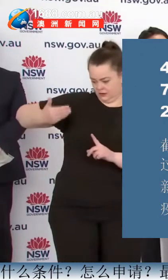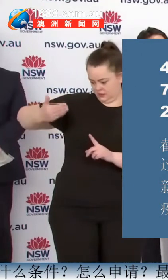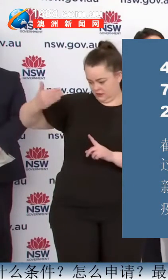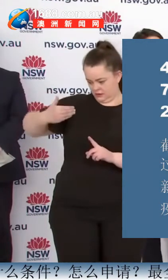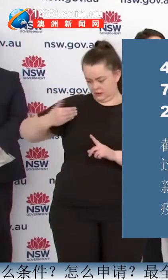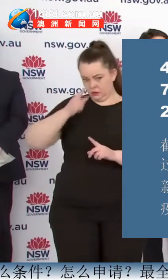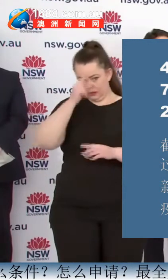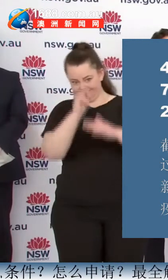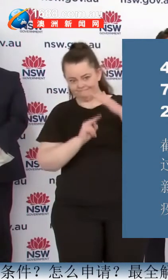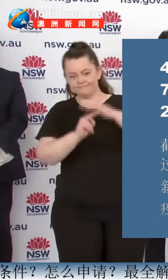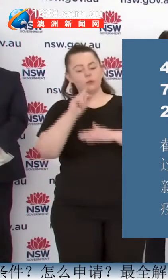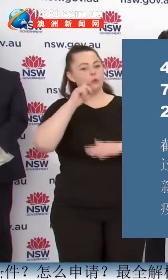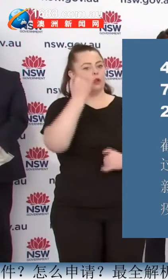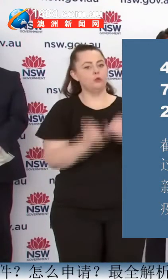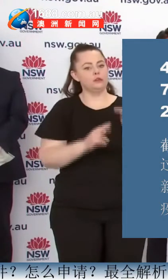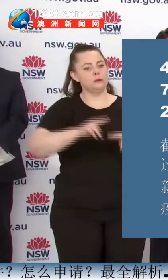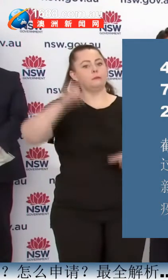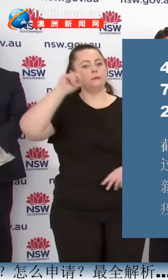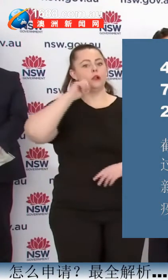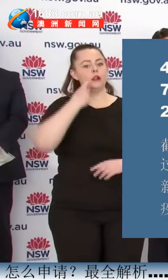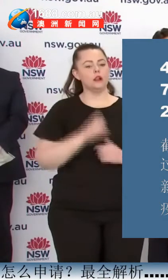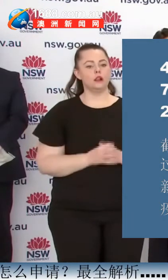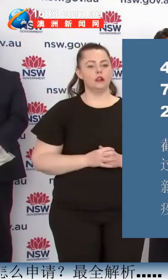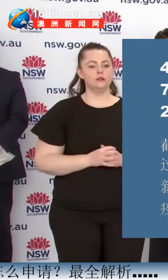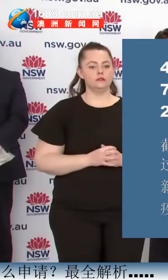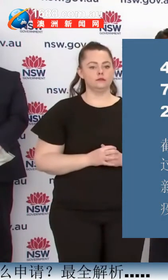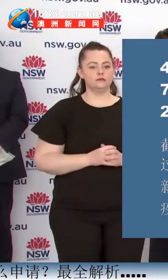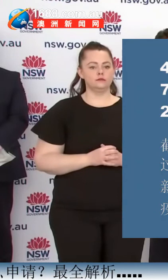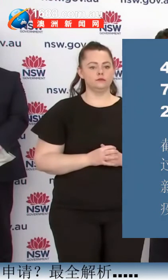上8点，过去24小时之内，新州共检测